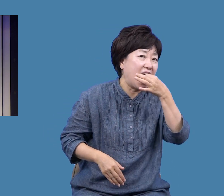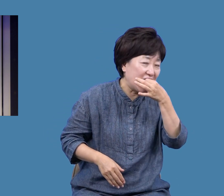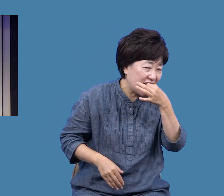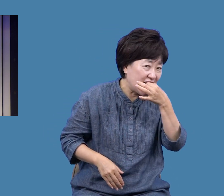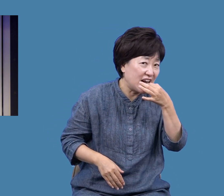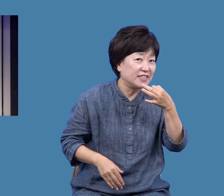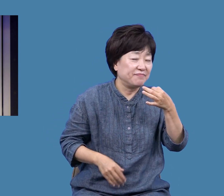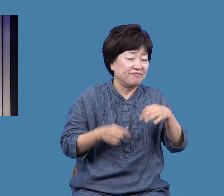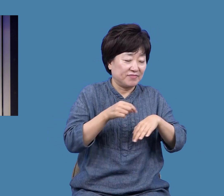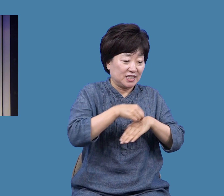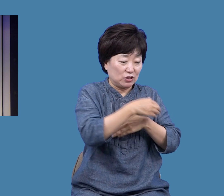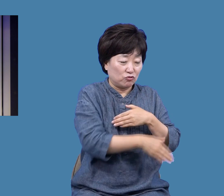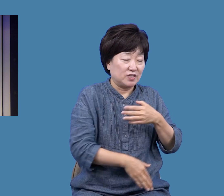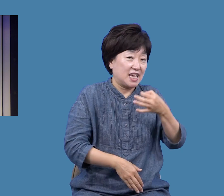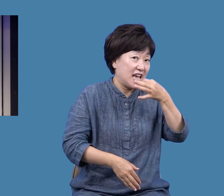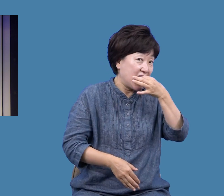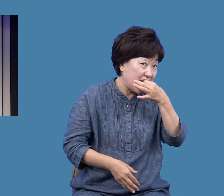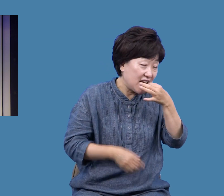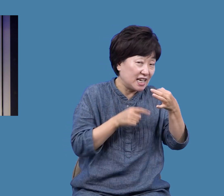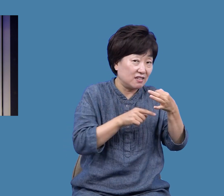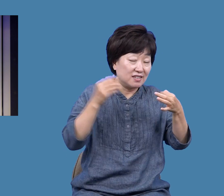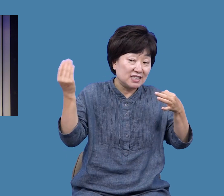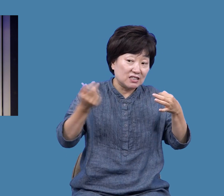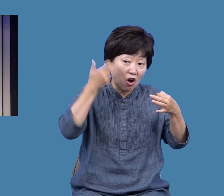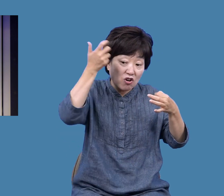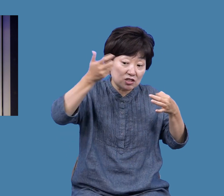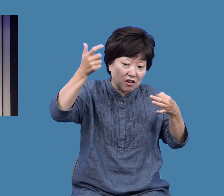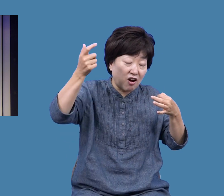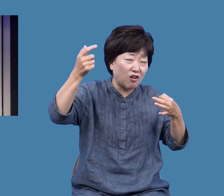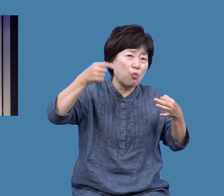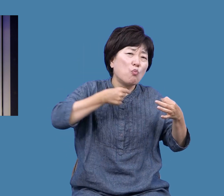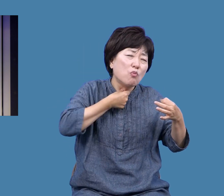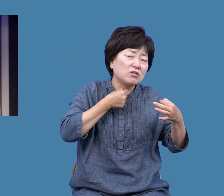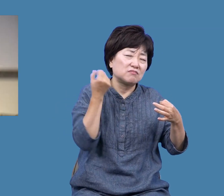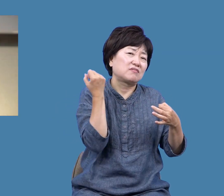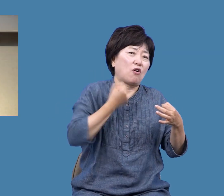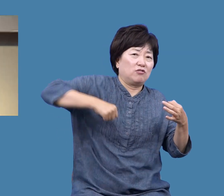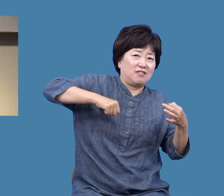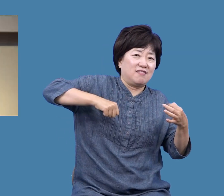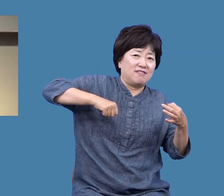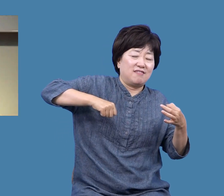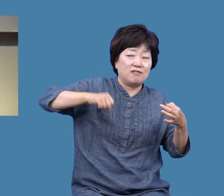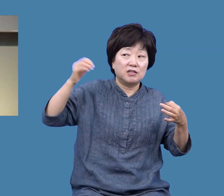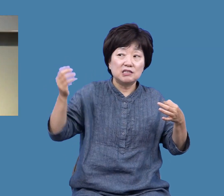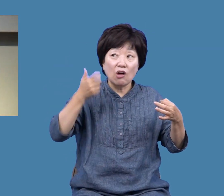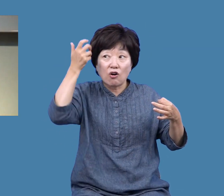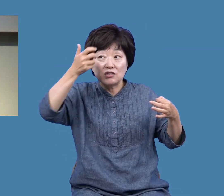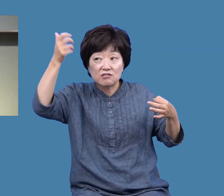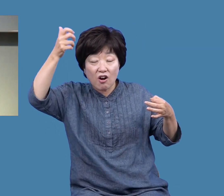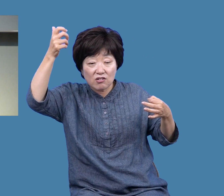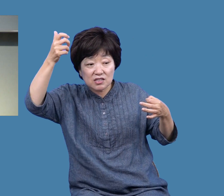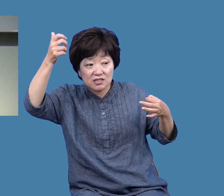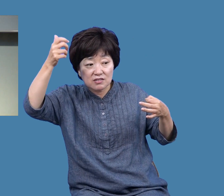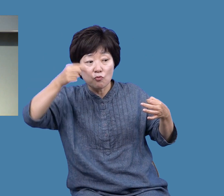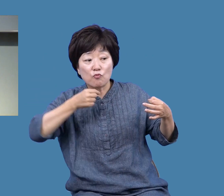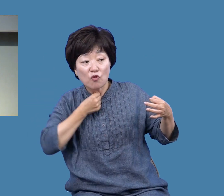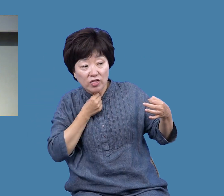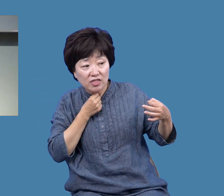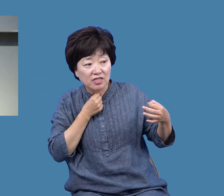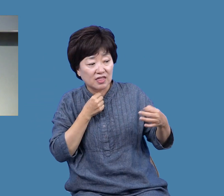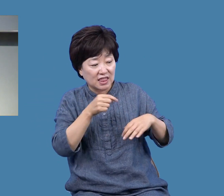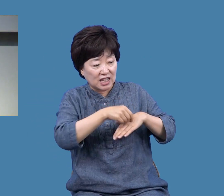본능이죠. 그것은 성령을 거스른대요. 그리고 성령은 육체의 욕심을